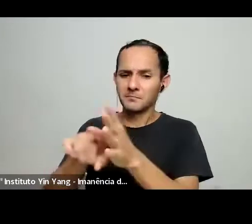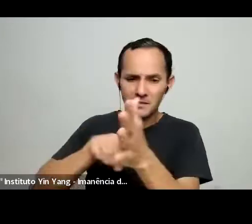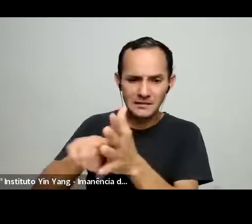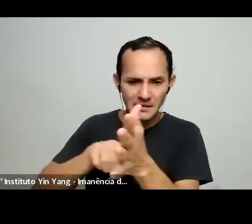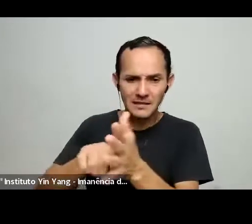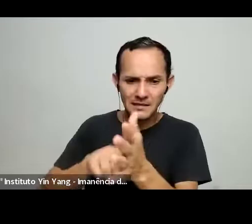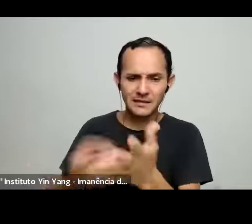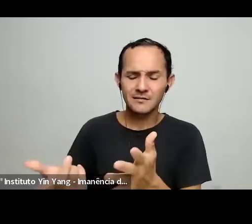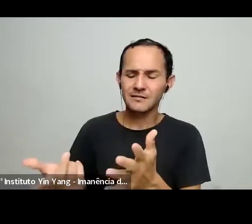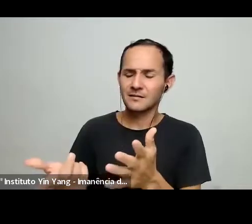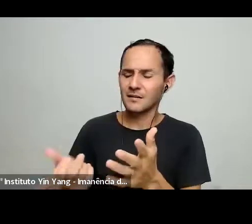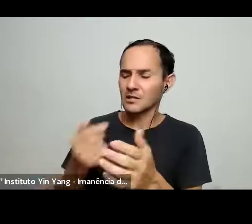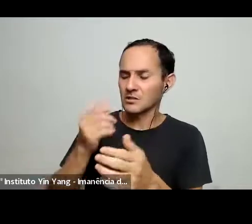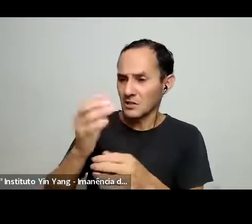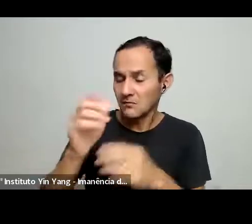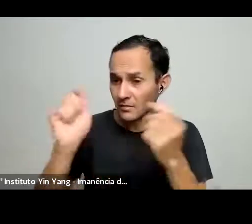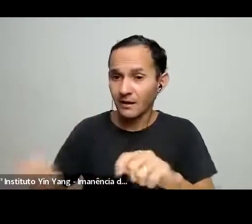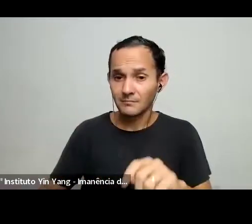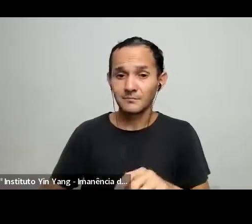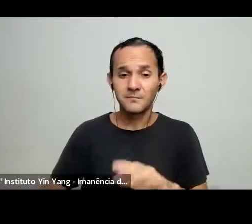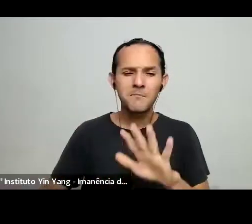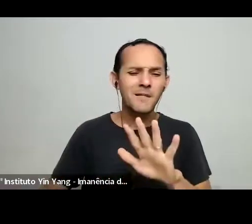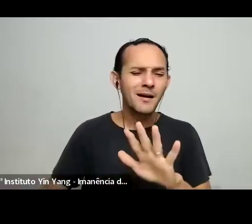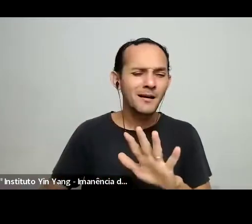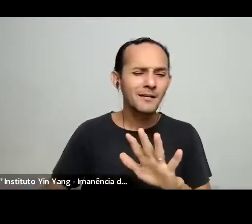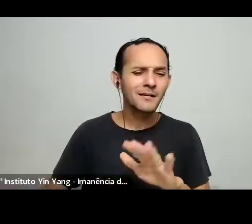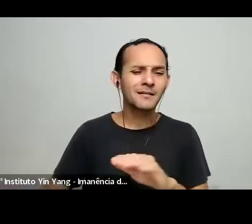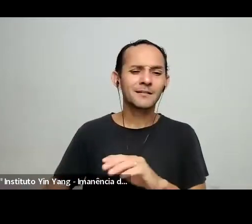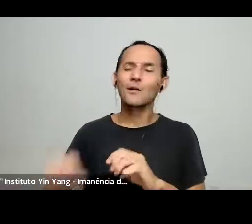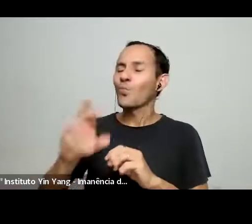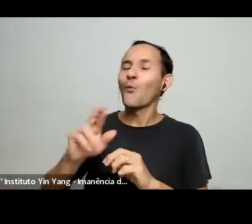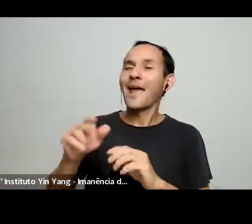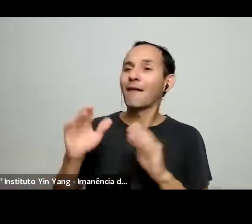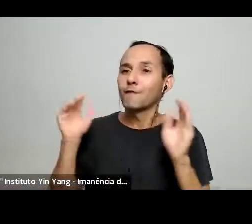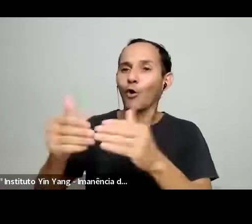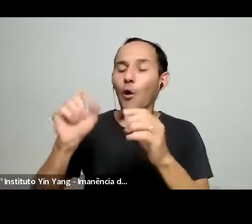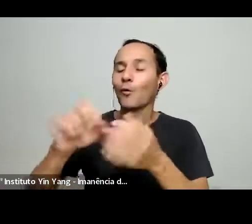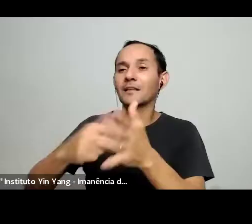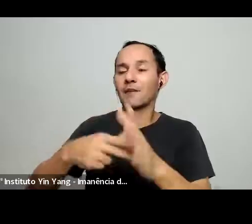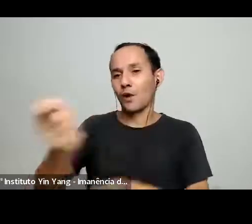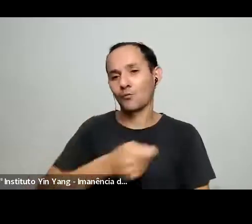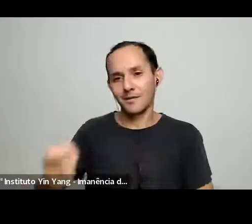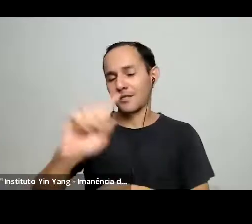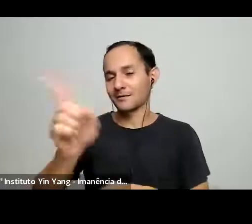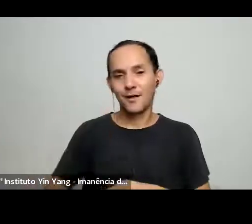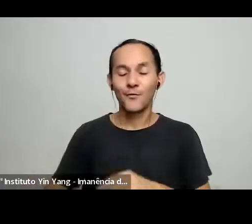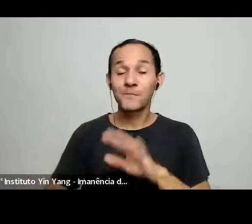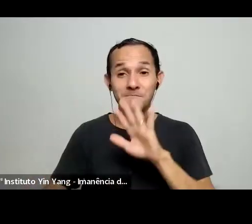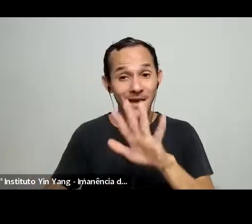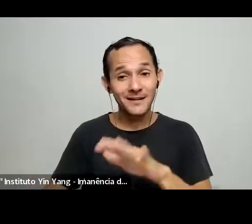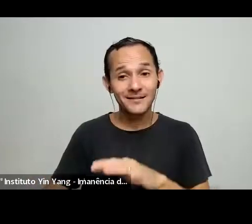e precisamos fazer as pesquisas, mas talvez não focado no que é a constelação familiar, e